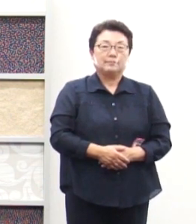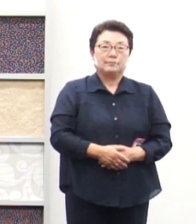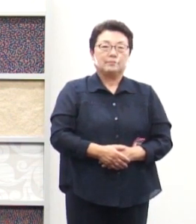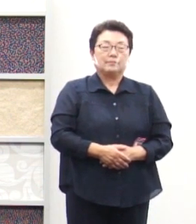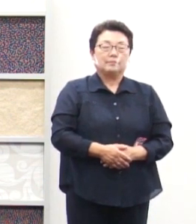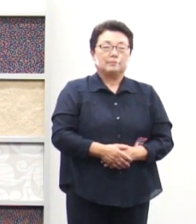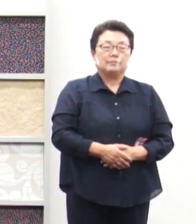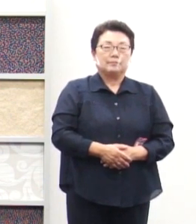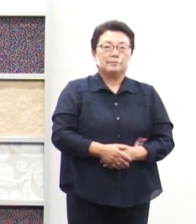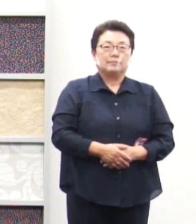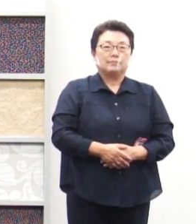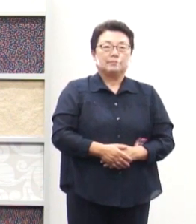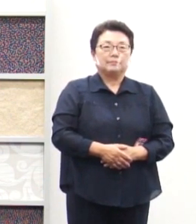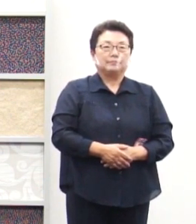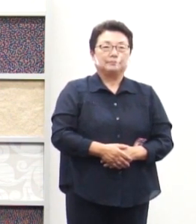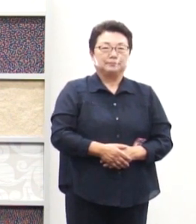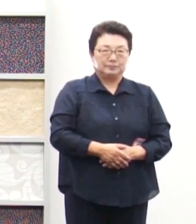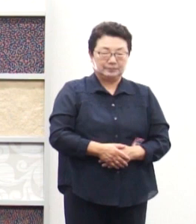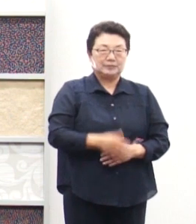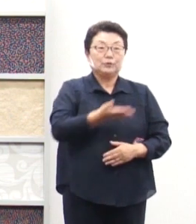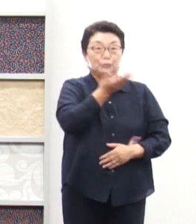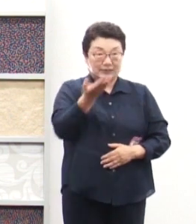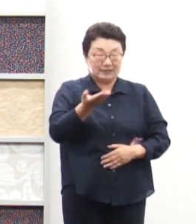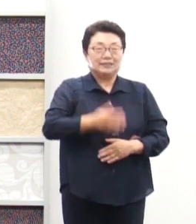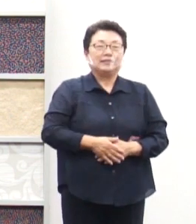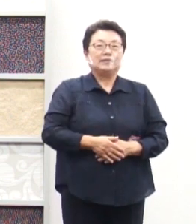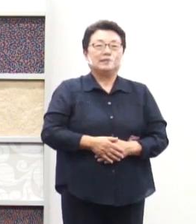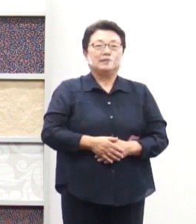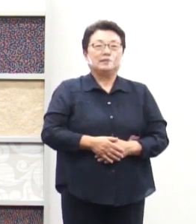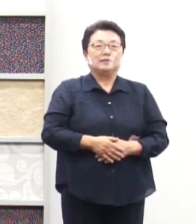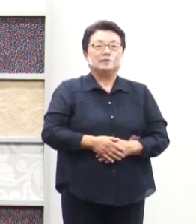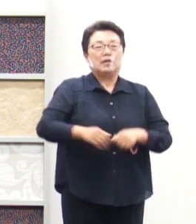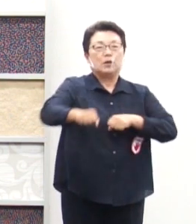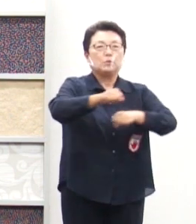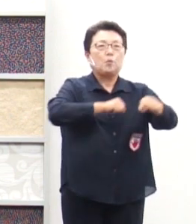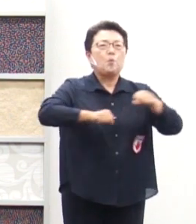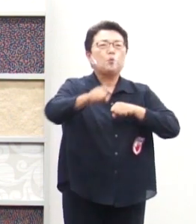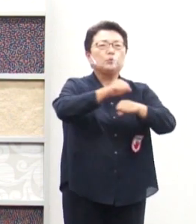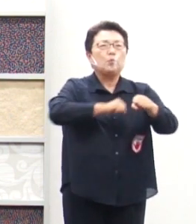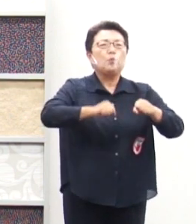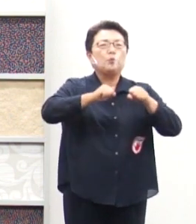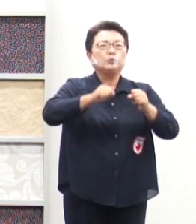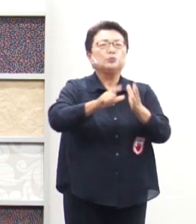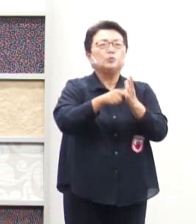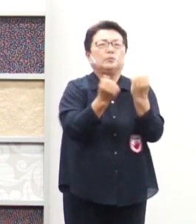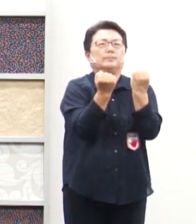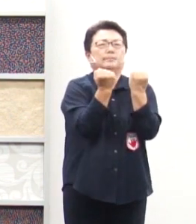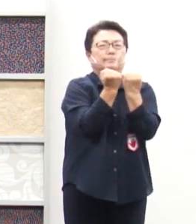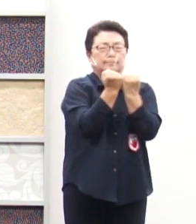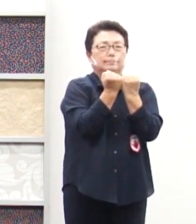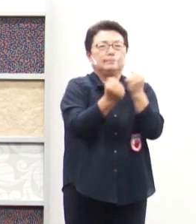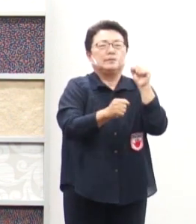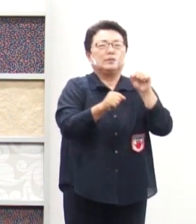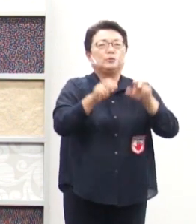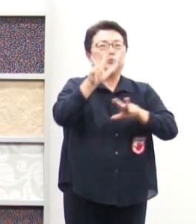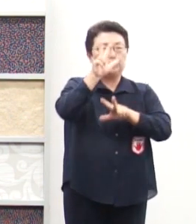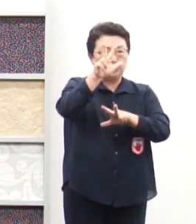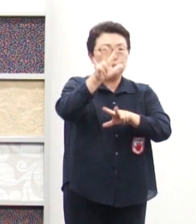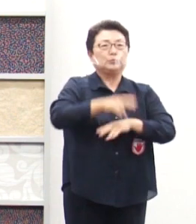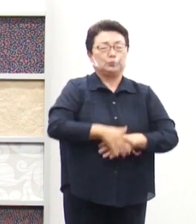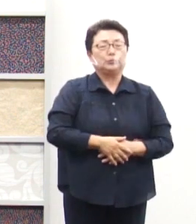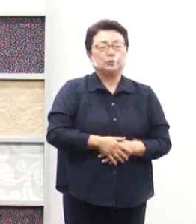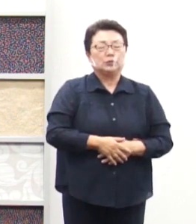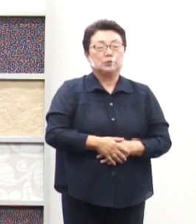対策の2点目、2つ目の柱ですが、行動規範の策定であります。今回